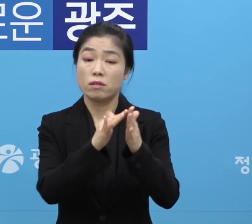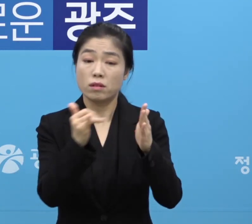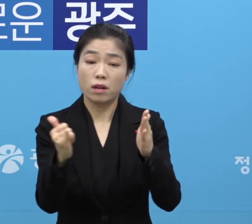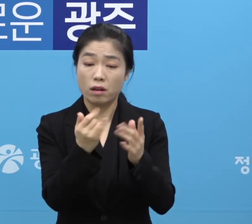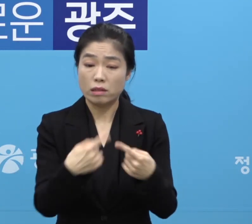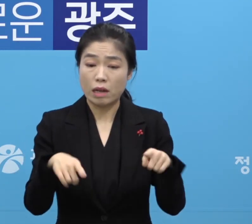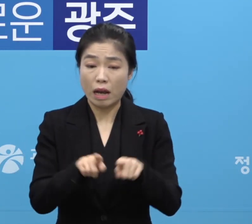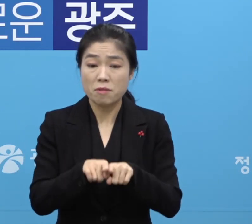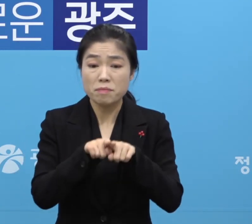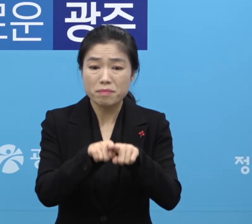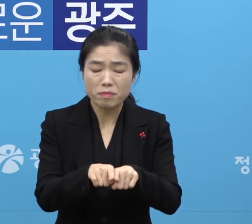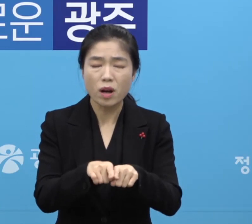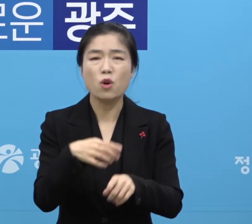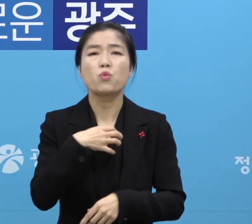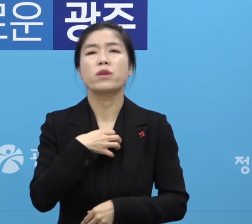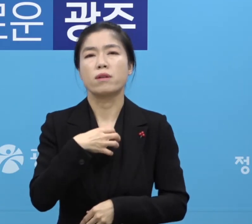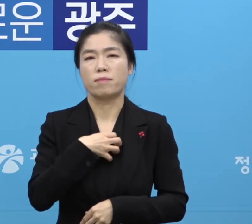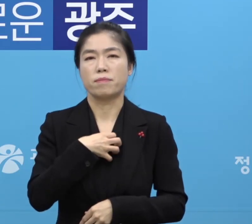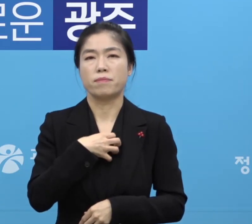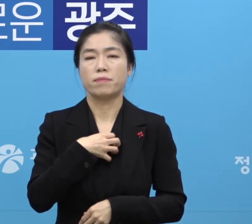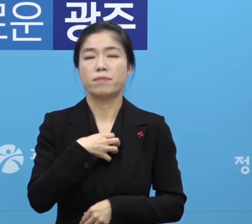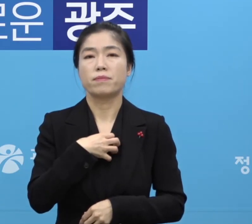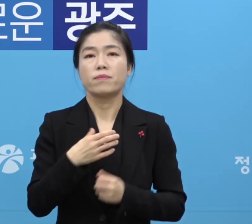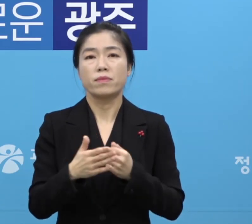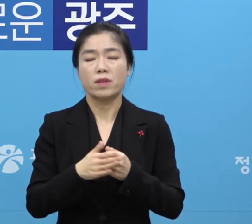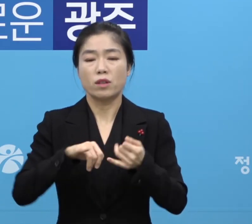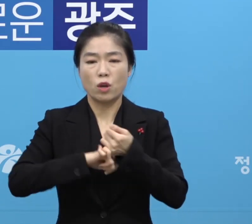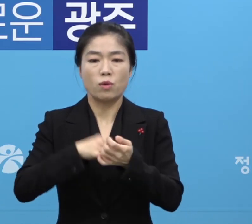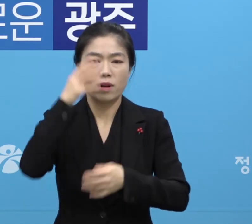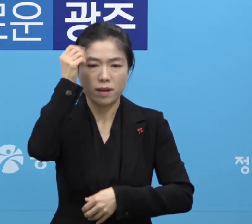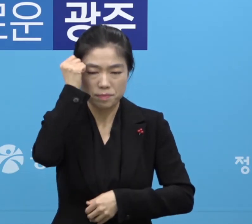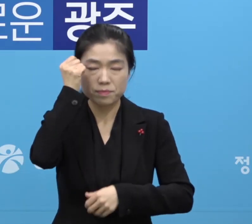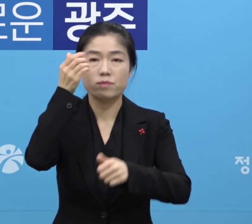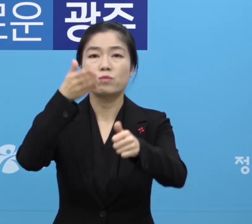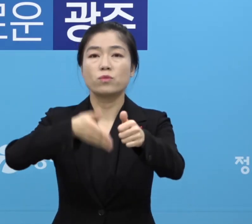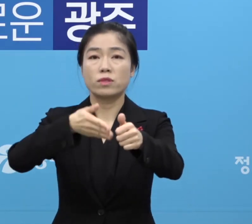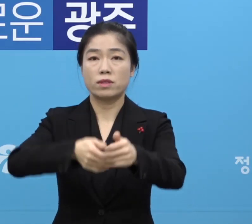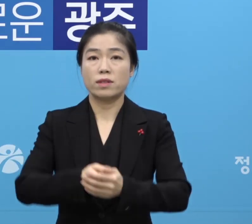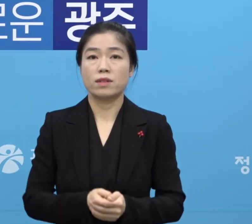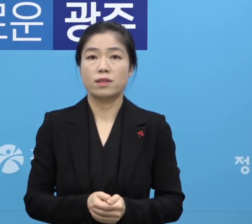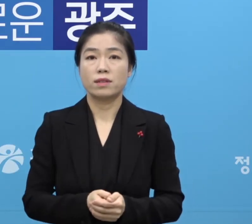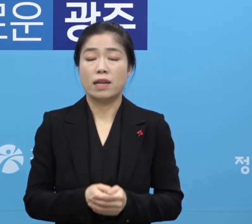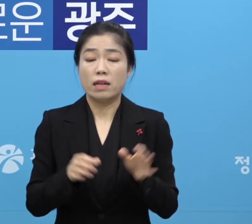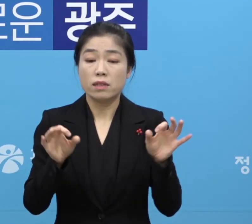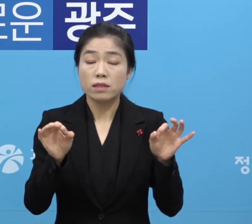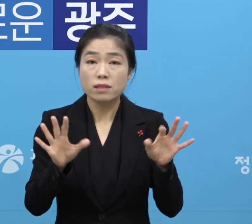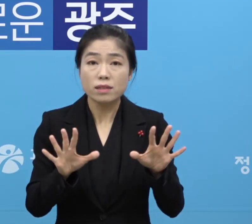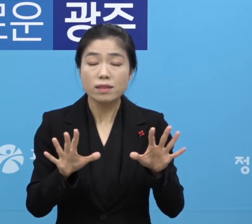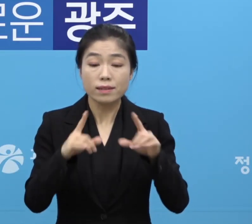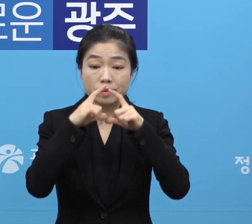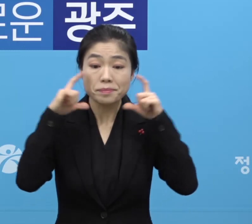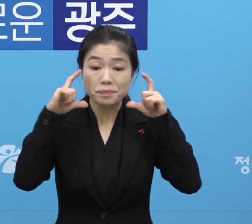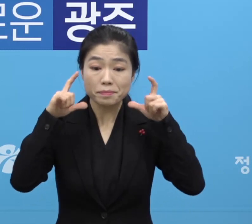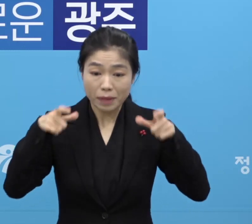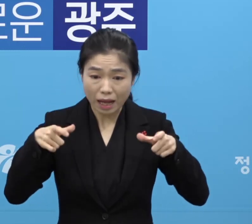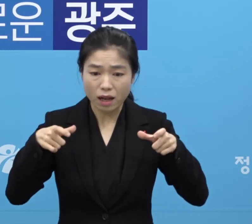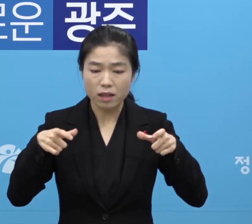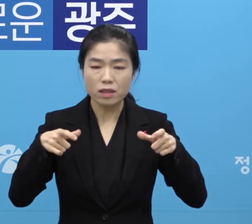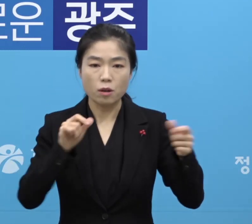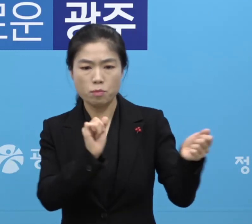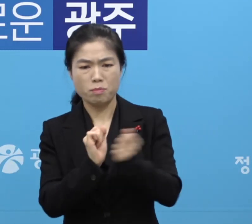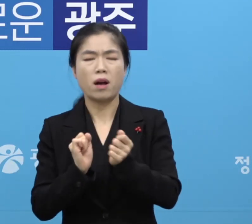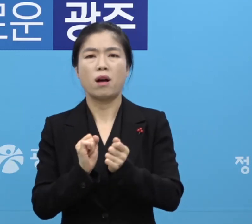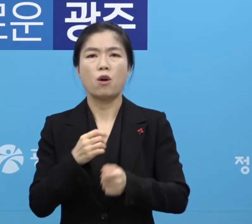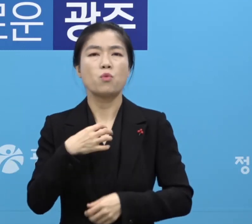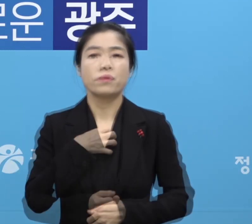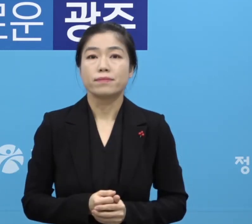가족과 함께하는 것도 위험할 수 있다는 것을 꼭 유념해 주십시오. 잠깐이라도 마스크를 벗어도